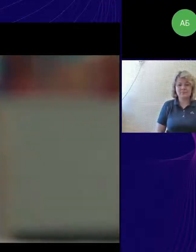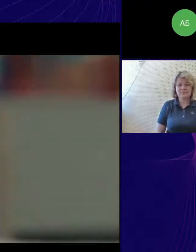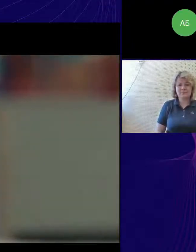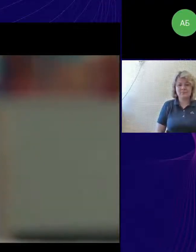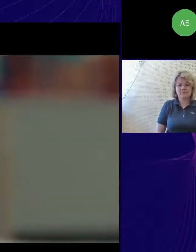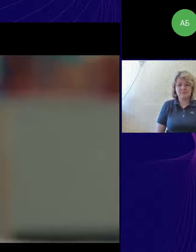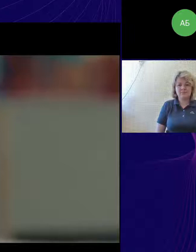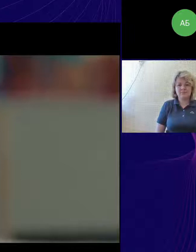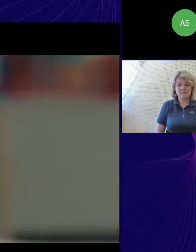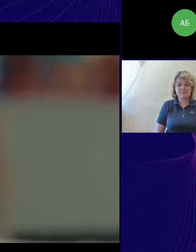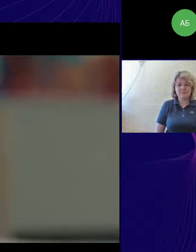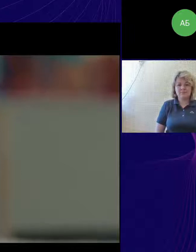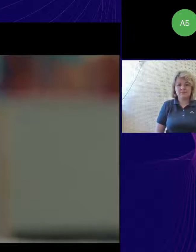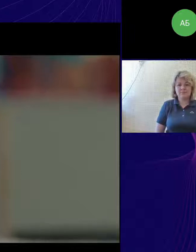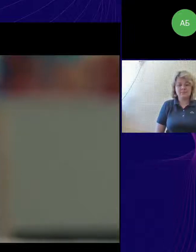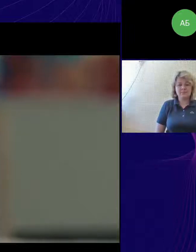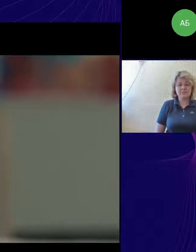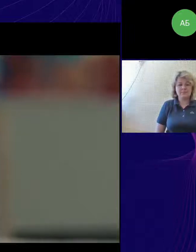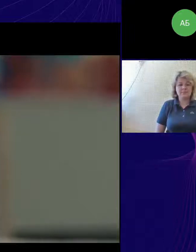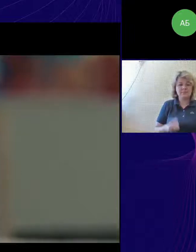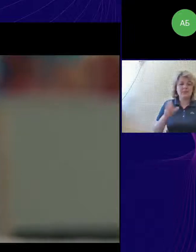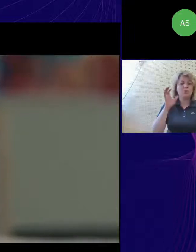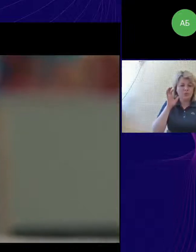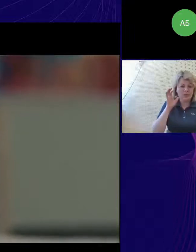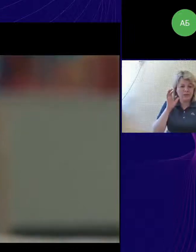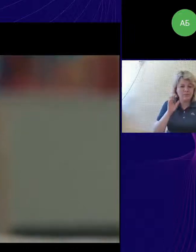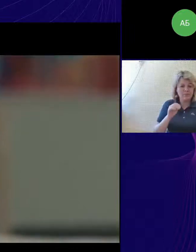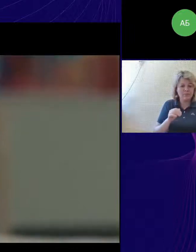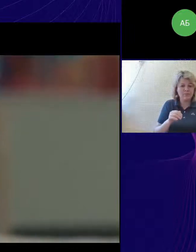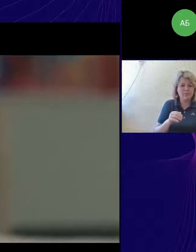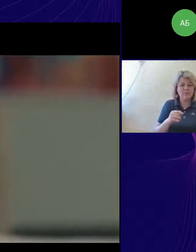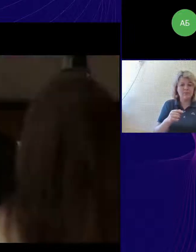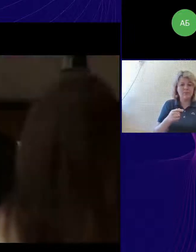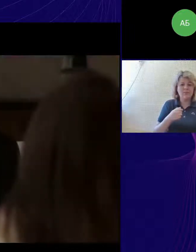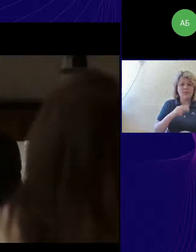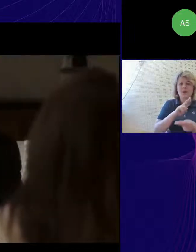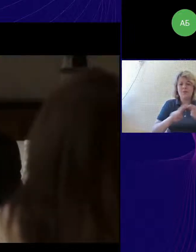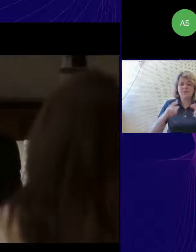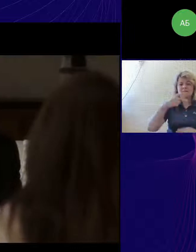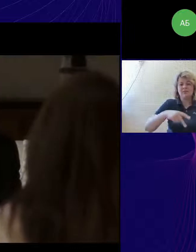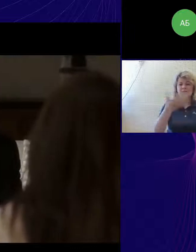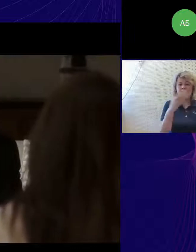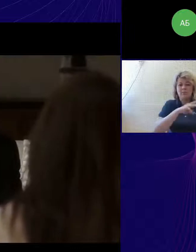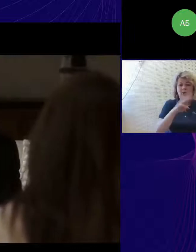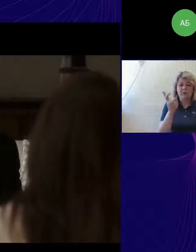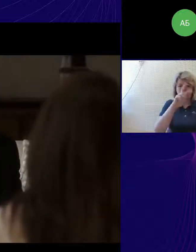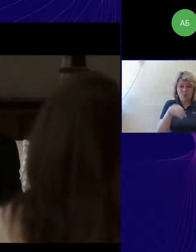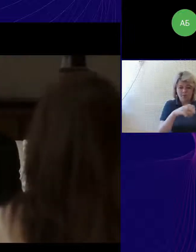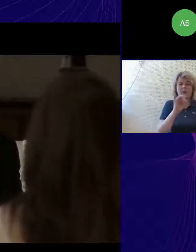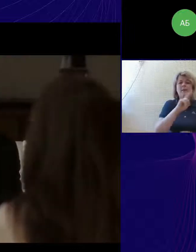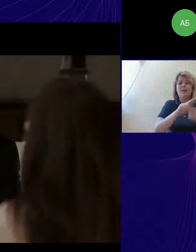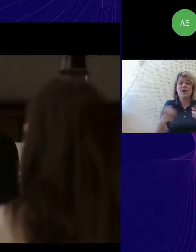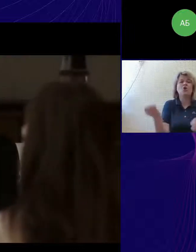Слушайте, я потеряла 25 миллионов долларов и потеряю еще 25 миллионов. Мы